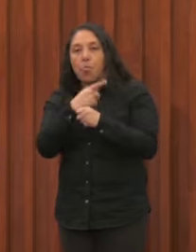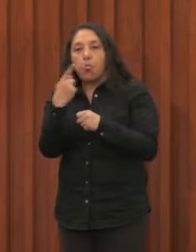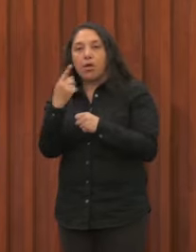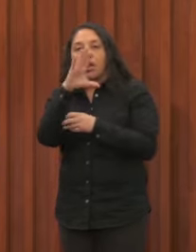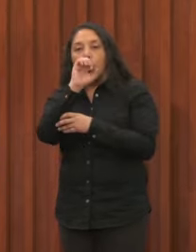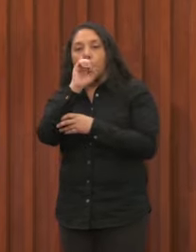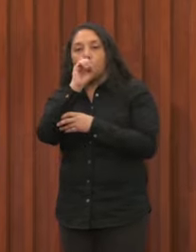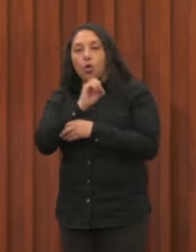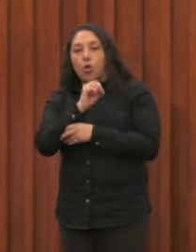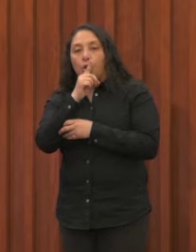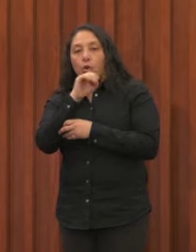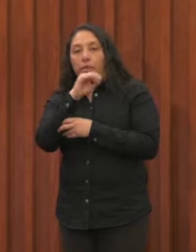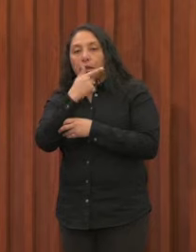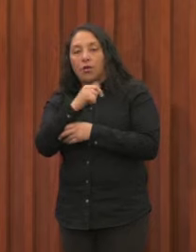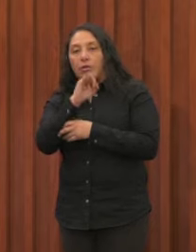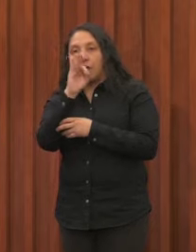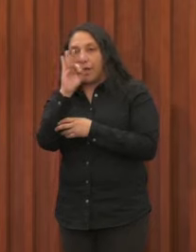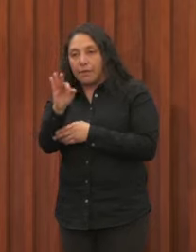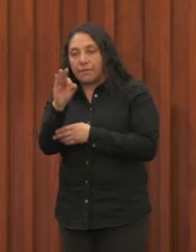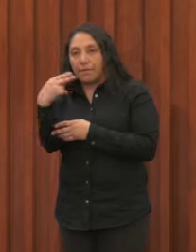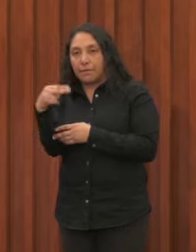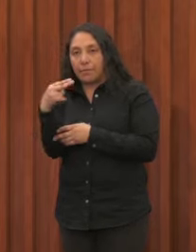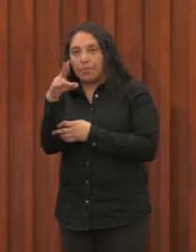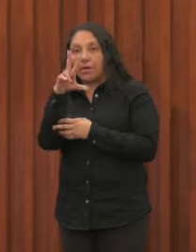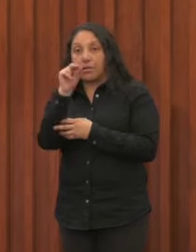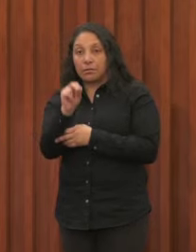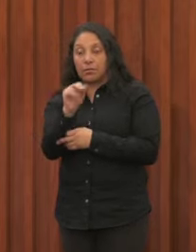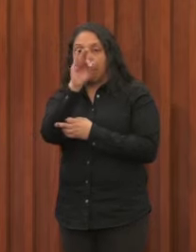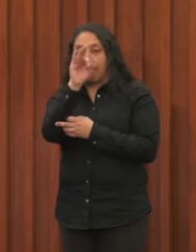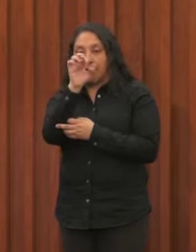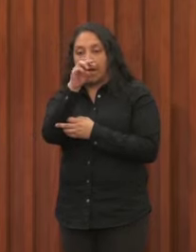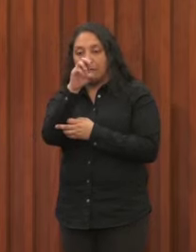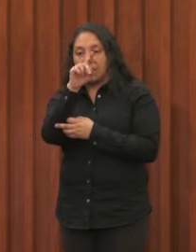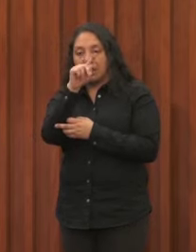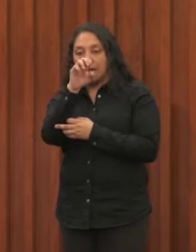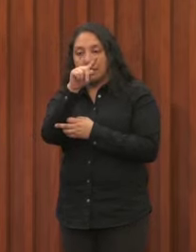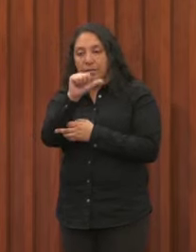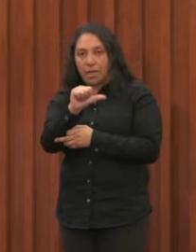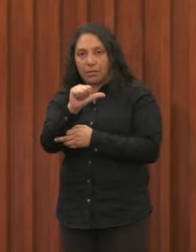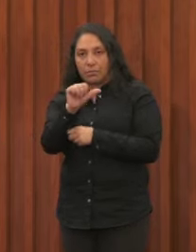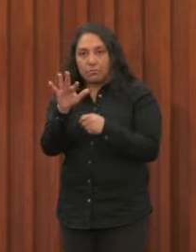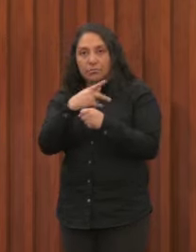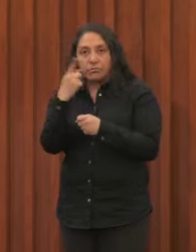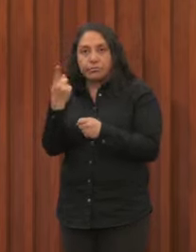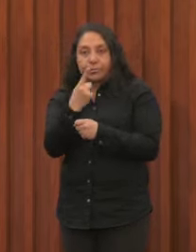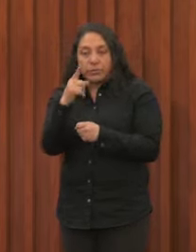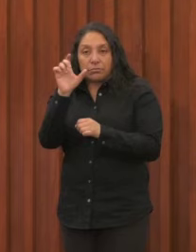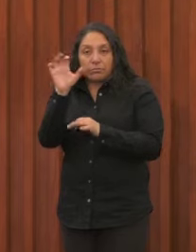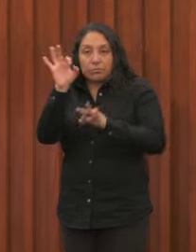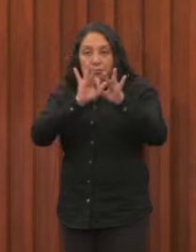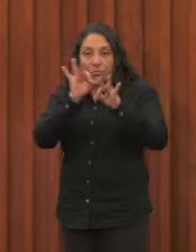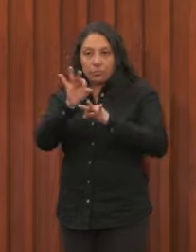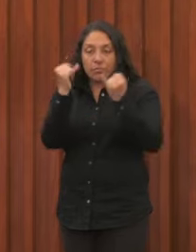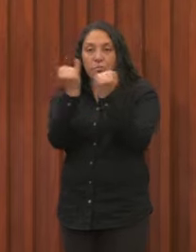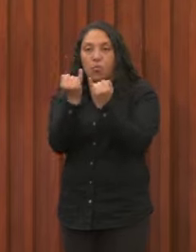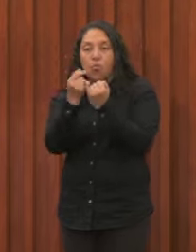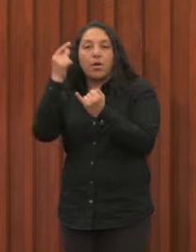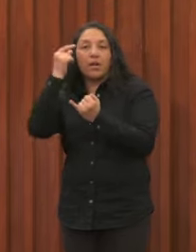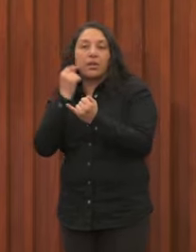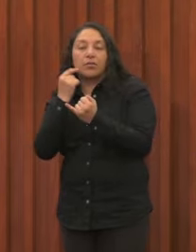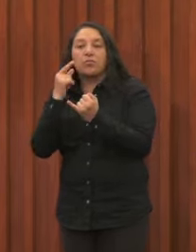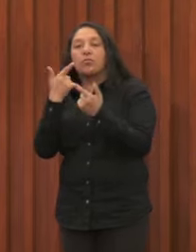código F y no feminista. Porque finalmente cuando se trabaja, al igual que en Guerrero, con